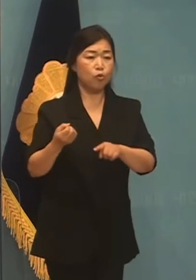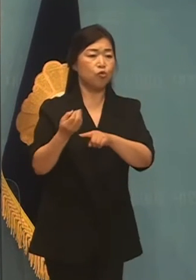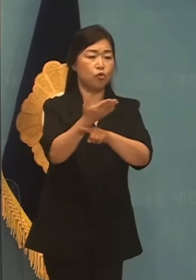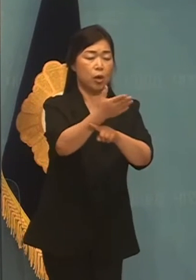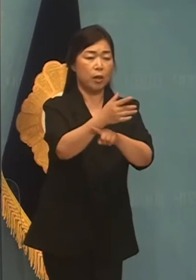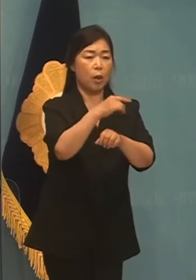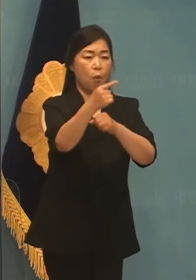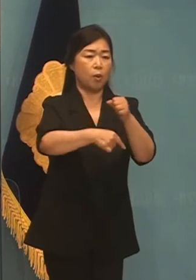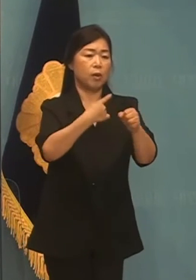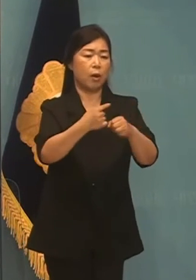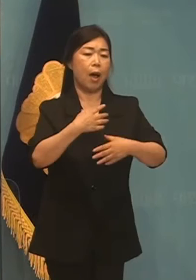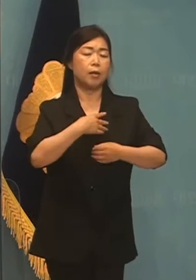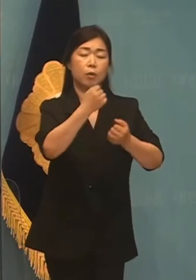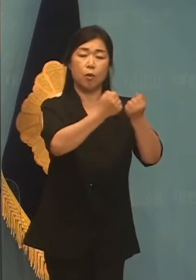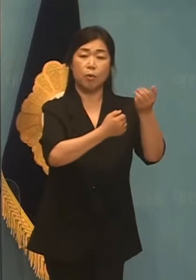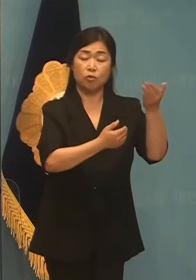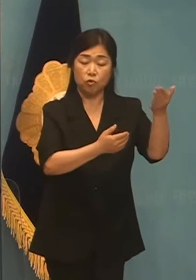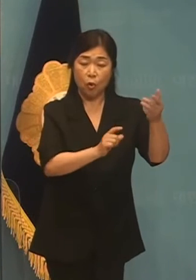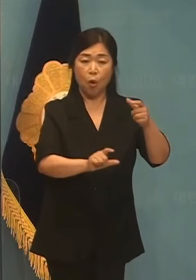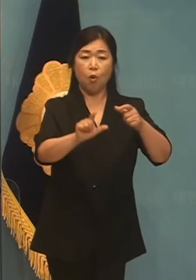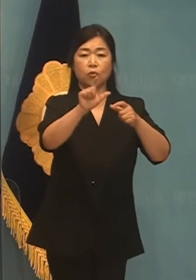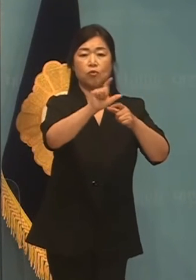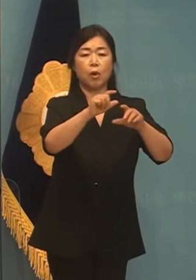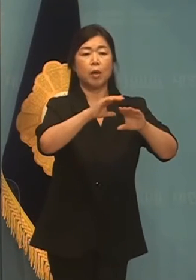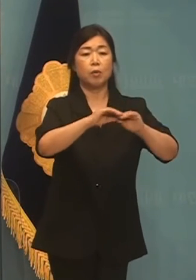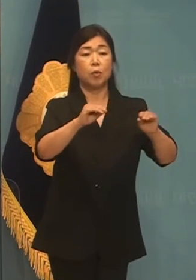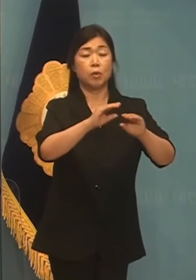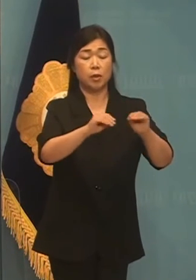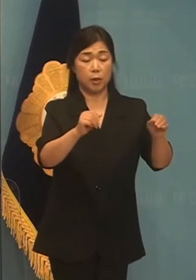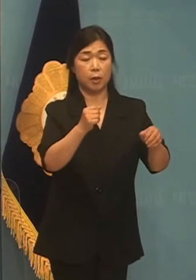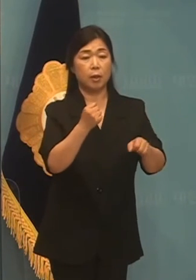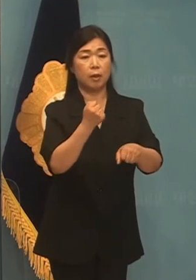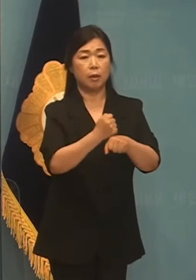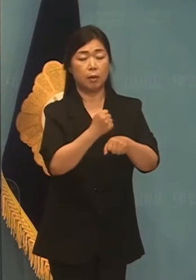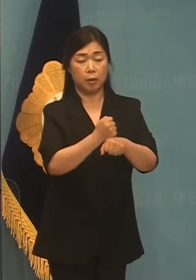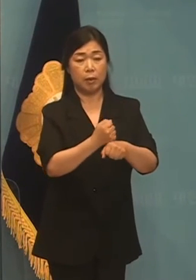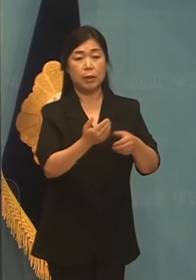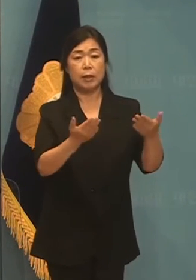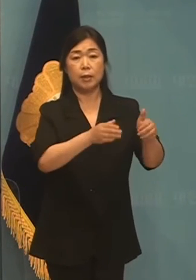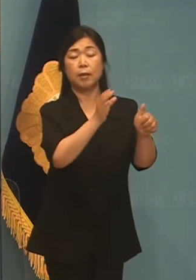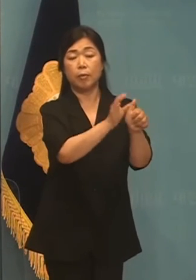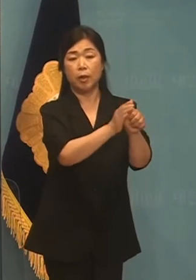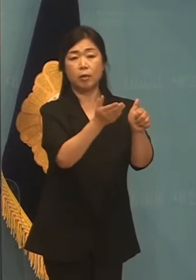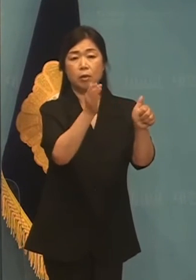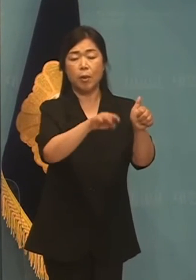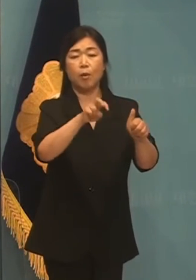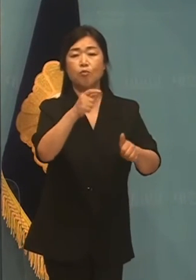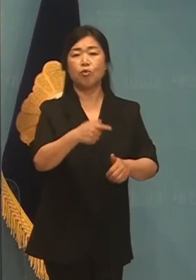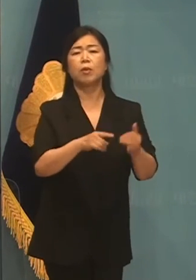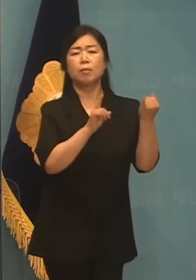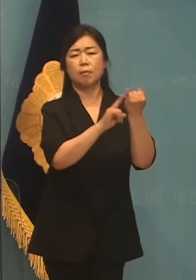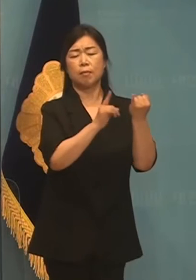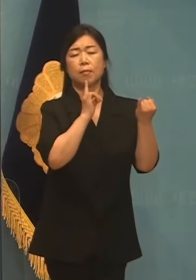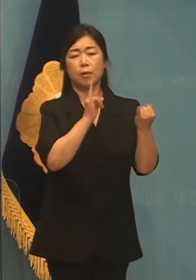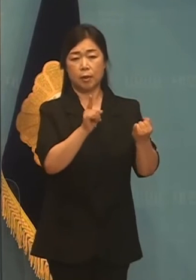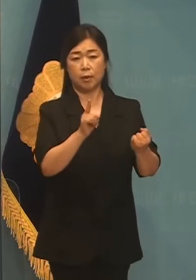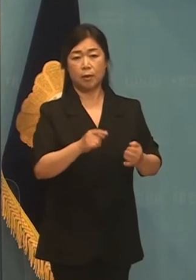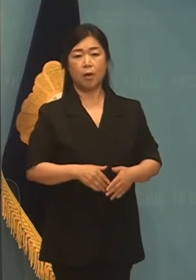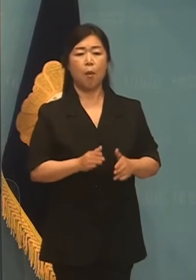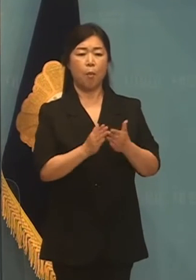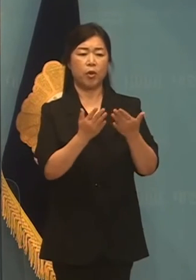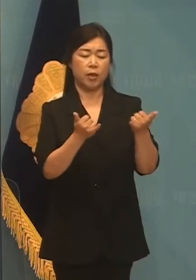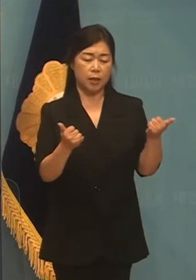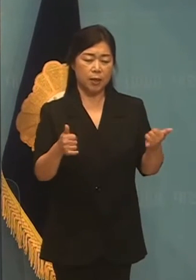안전성을 설명하고 추가적인 조치를 하는 것입니다. 그런데 문미옥 차관은